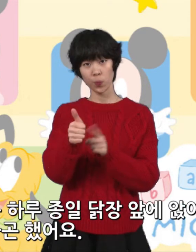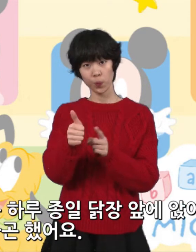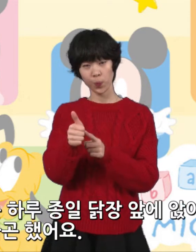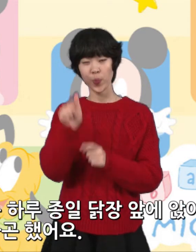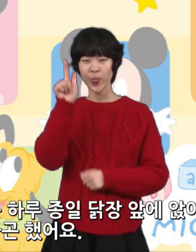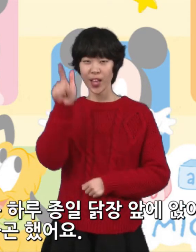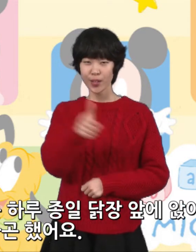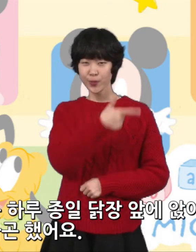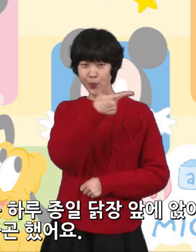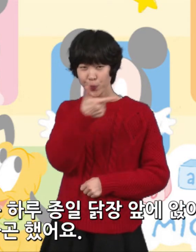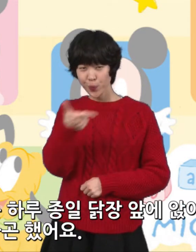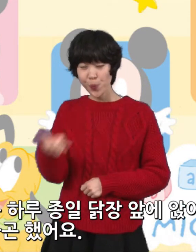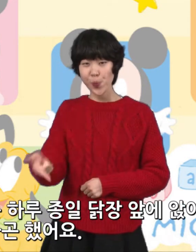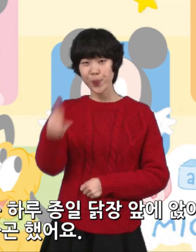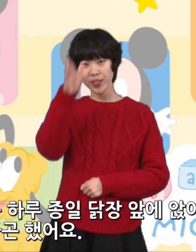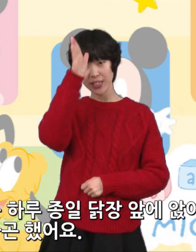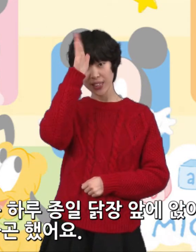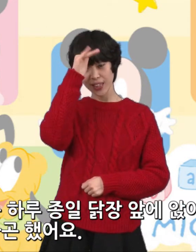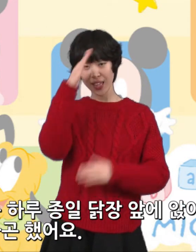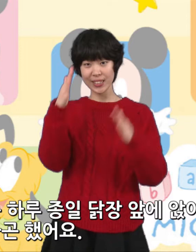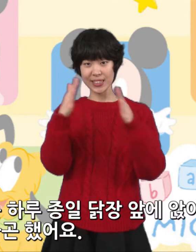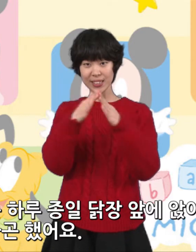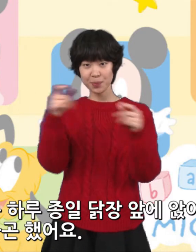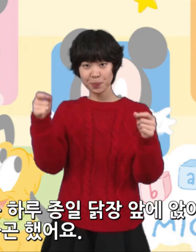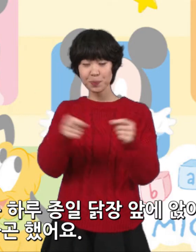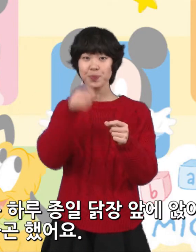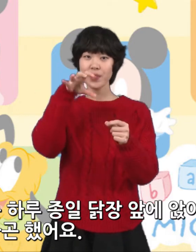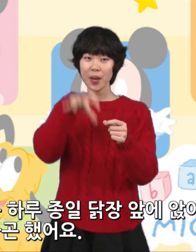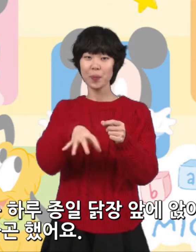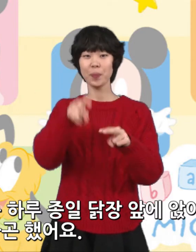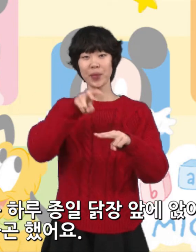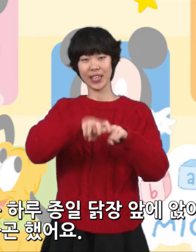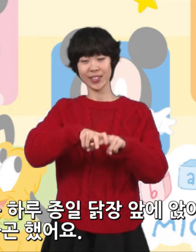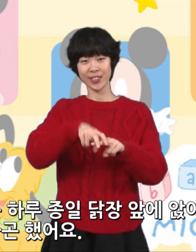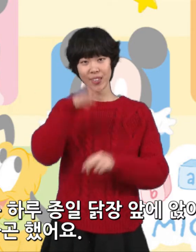월트는 하루 종일 닭장 앞에 앉아 닭들을 관찰하곤 했어요.